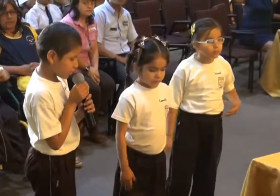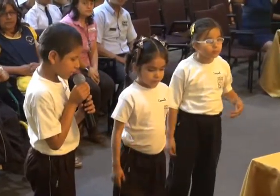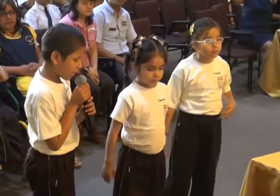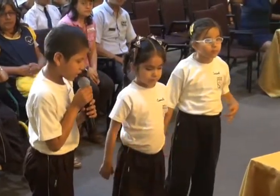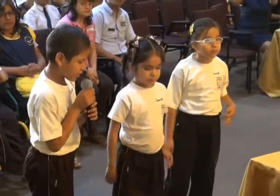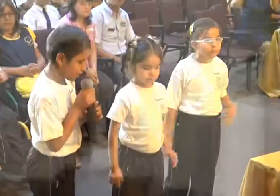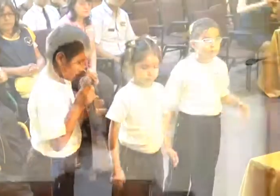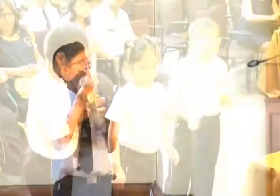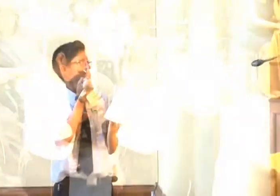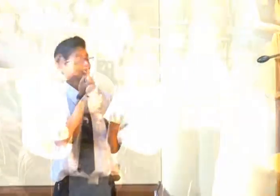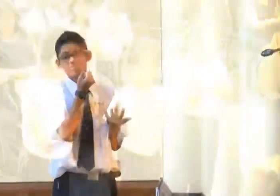tarde